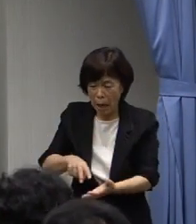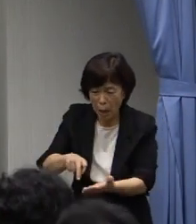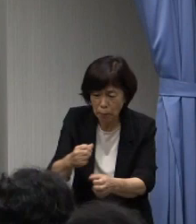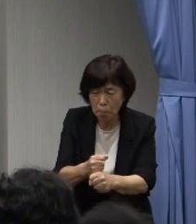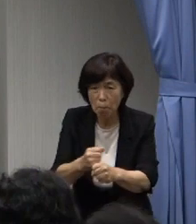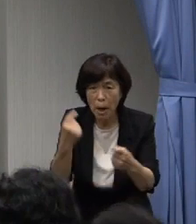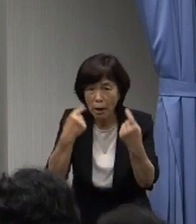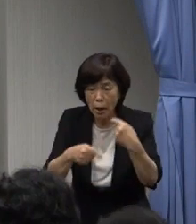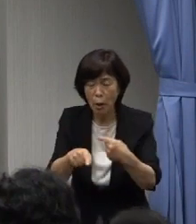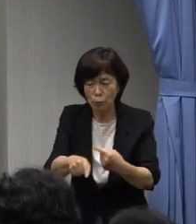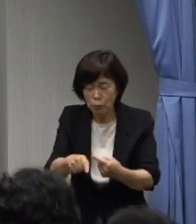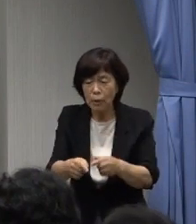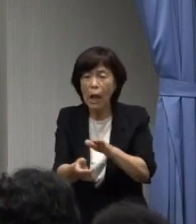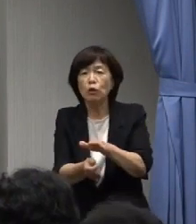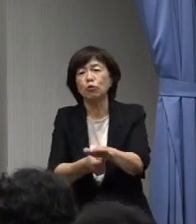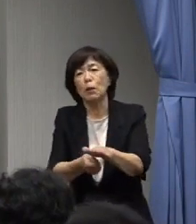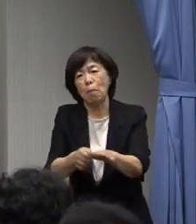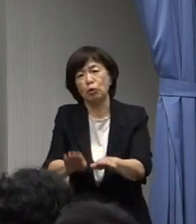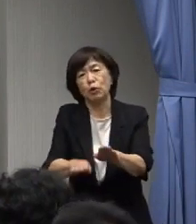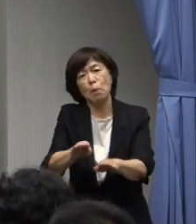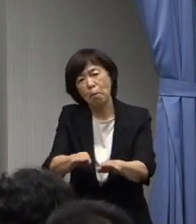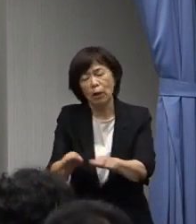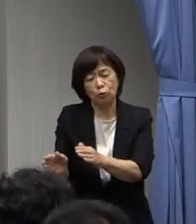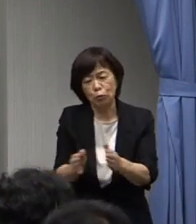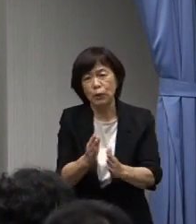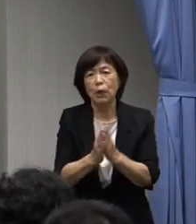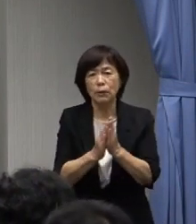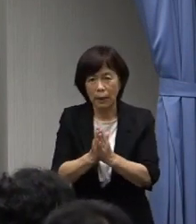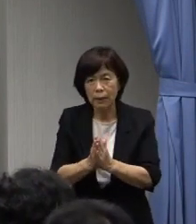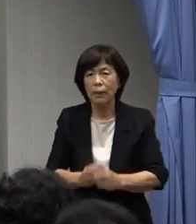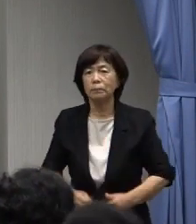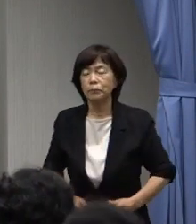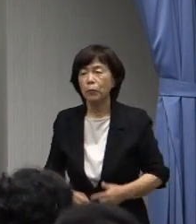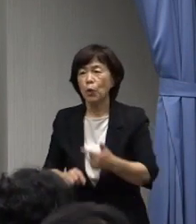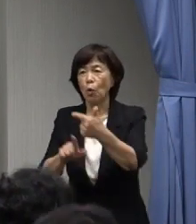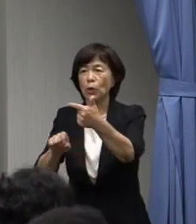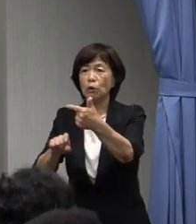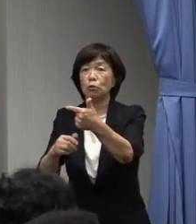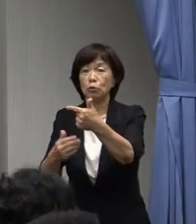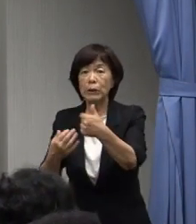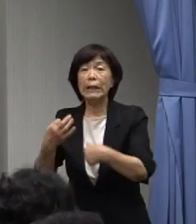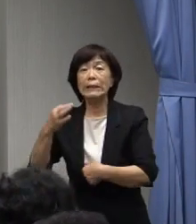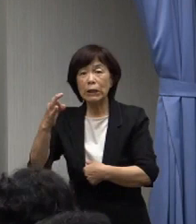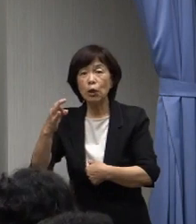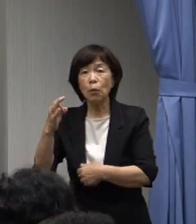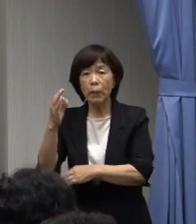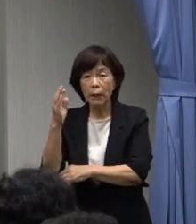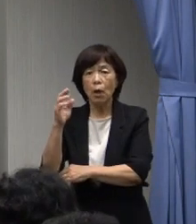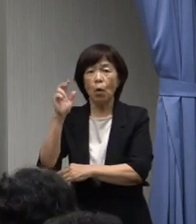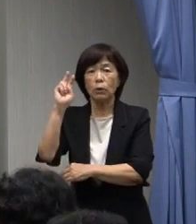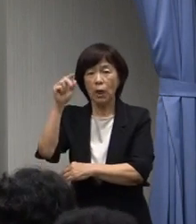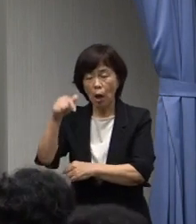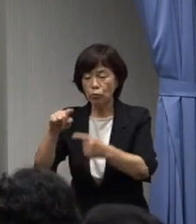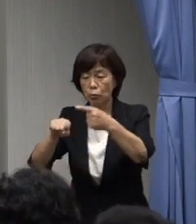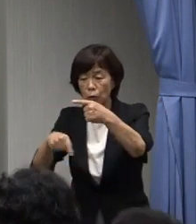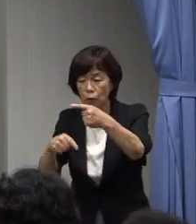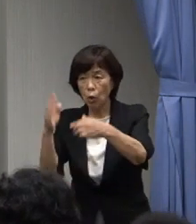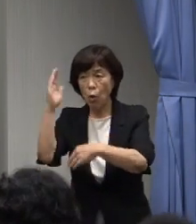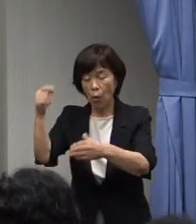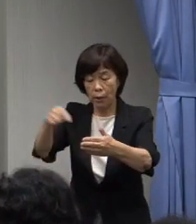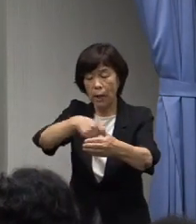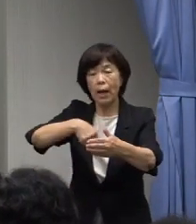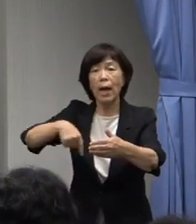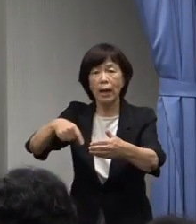もお願いします。大阪においても6月16日金曜日に、これは町内内部ですけれども、メールによる全町一斉